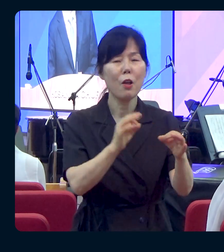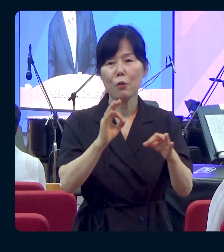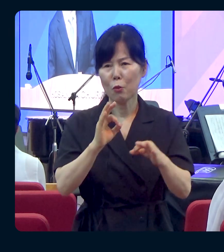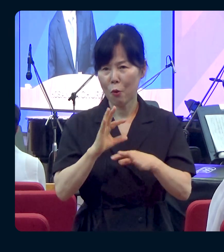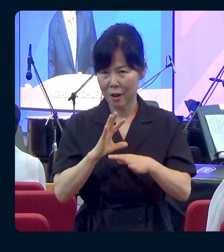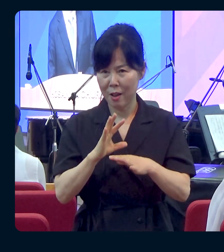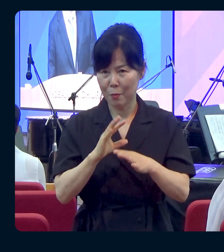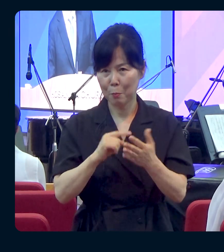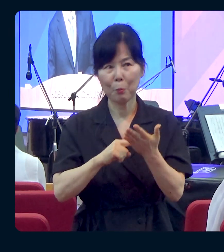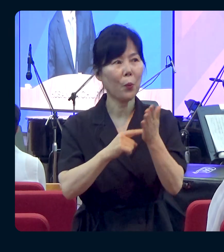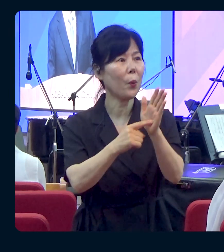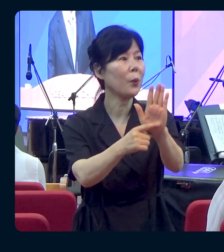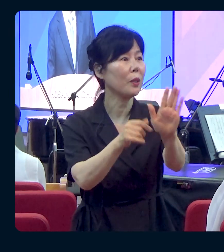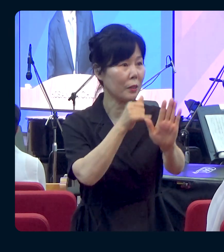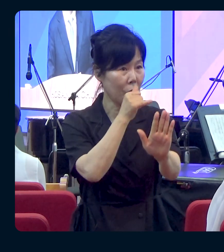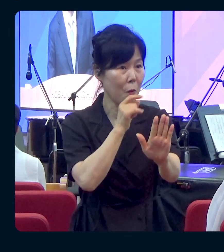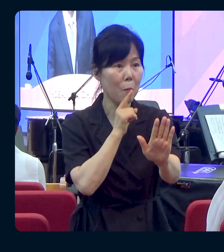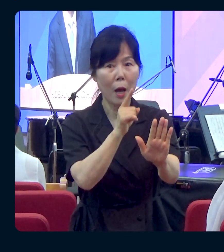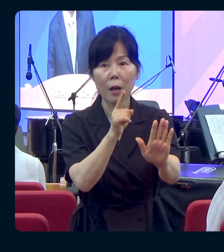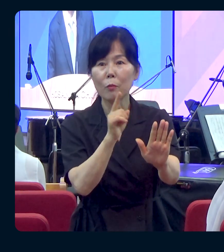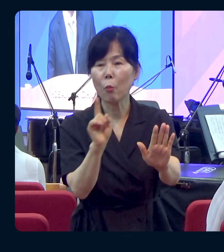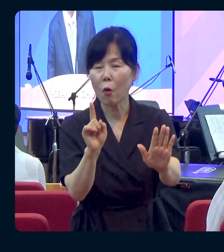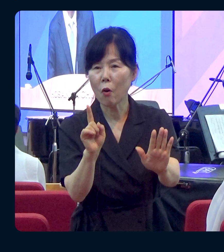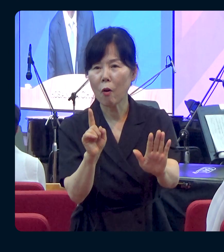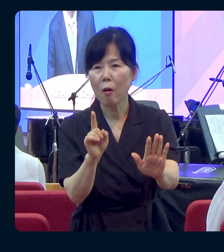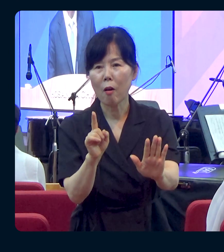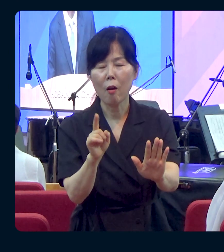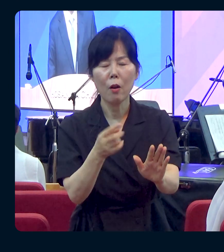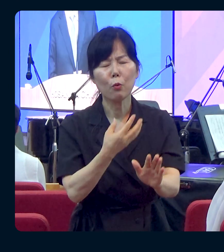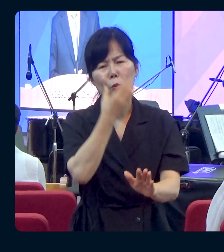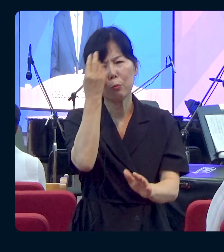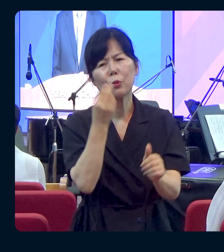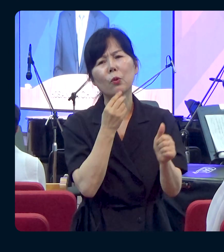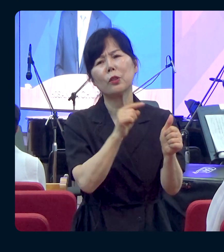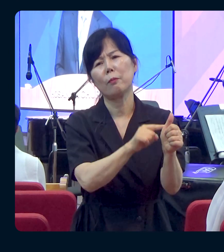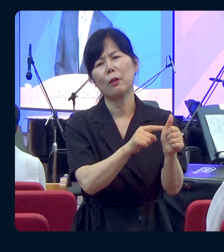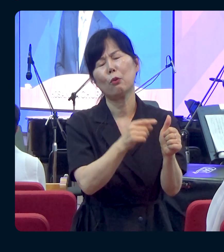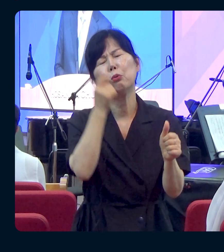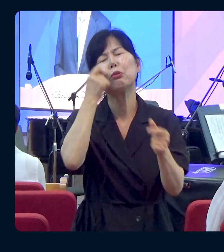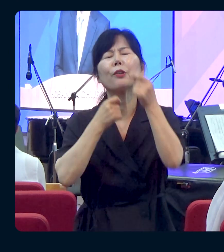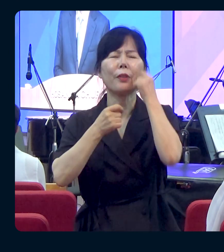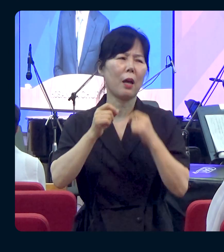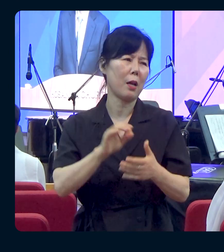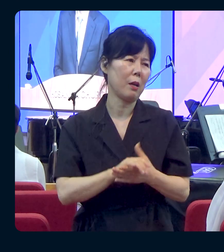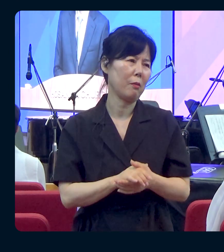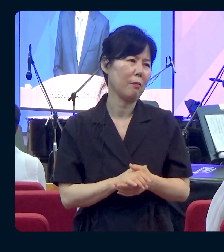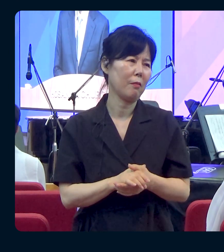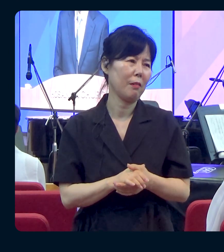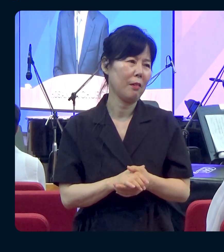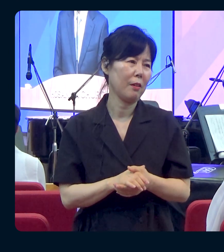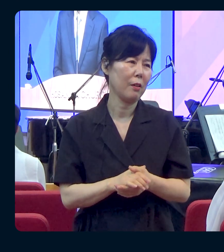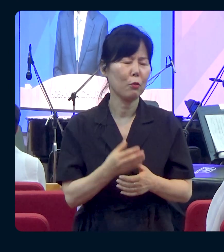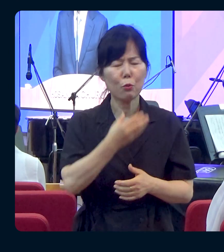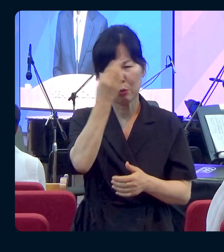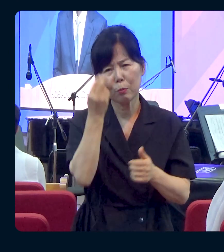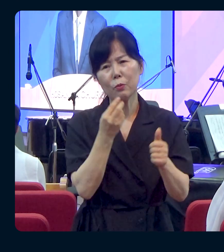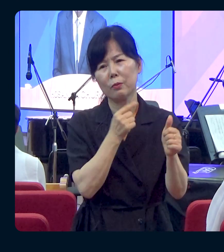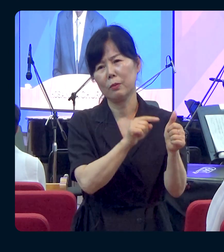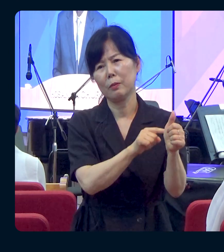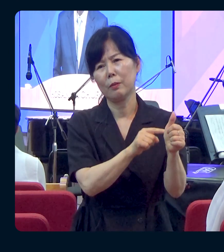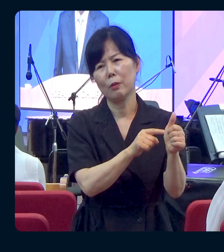성경에 보니까 놀라운 표현이 하나 나오고 있어요. 무슨 표현이 나오느냐? 요셉이 울었다 그랬습니다.